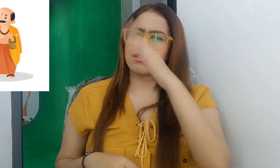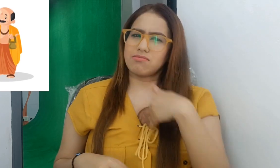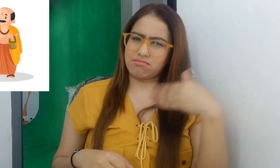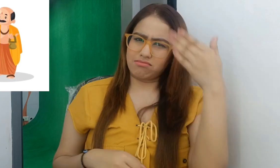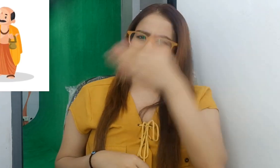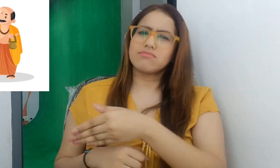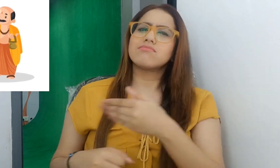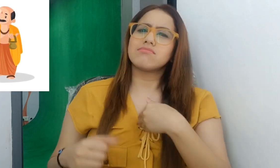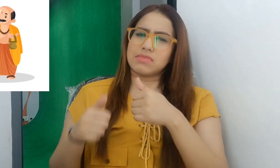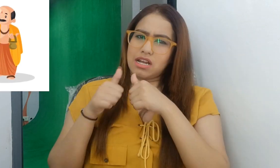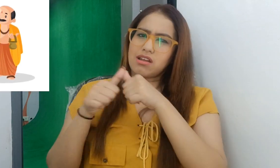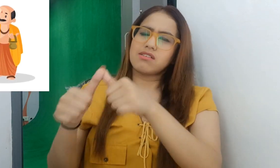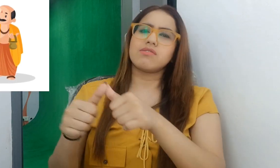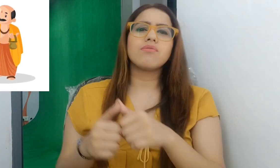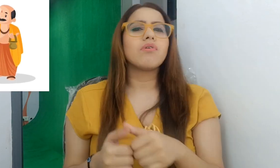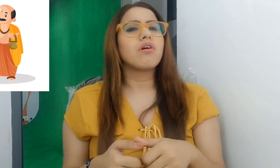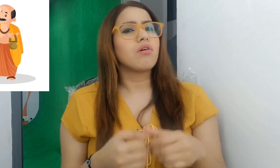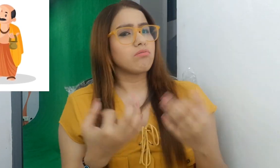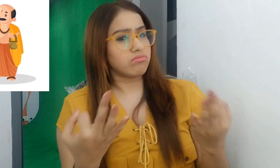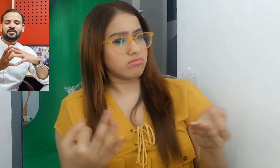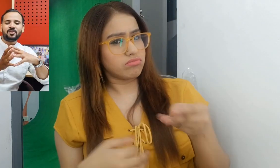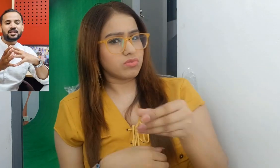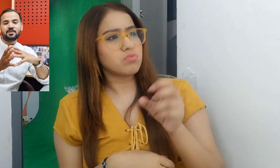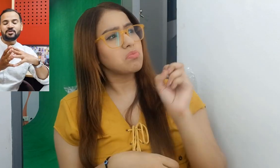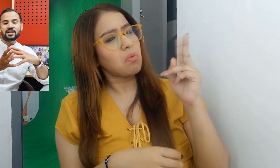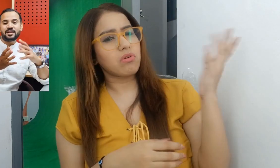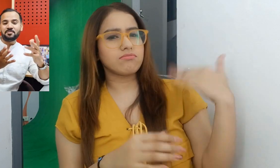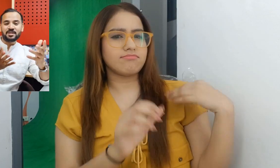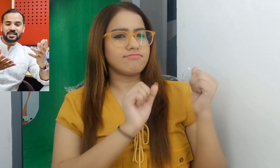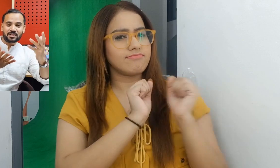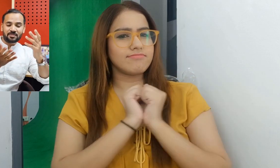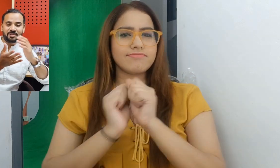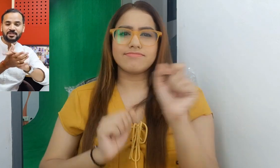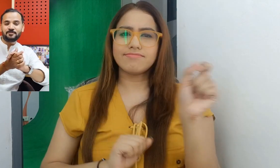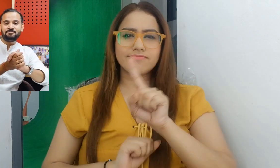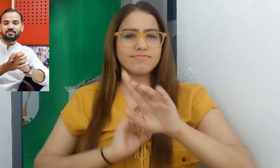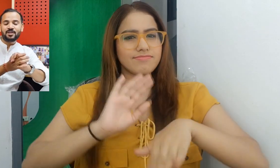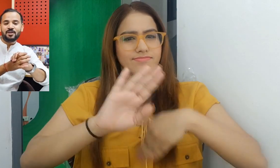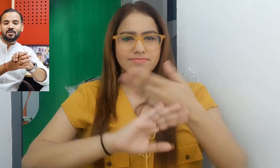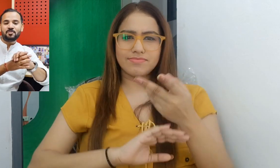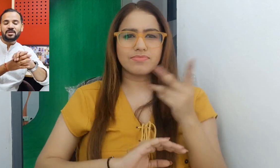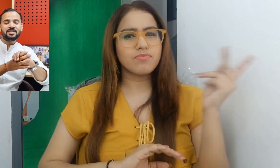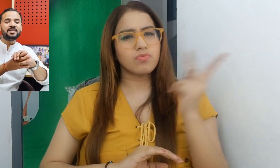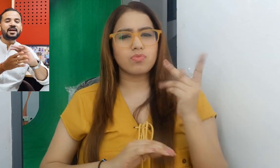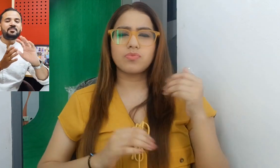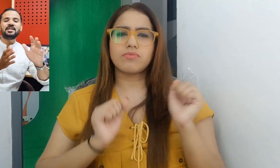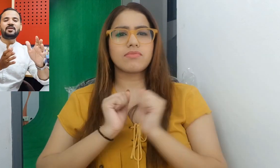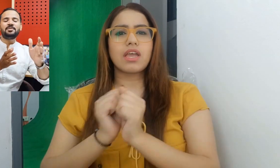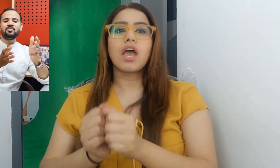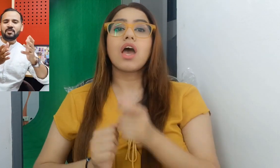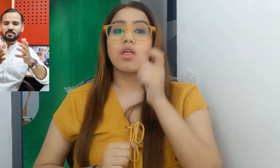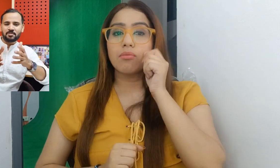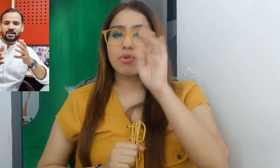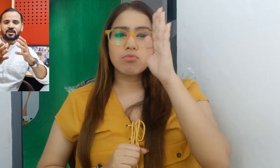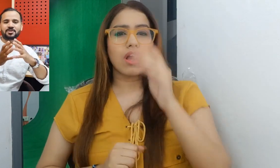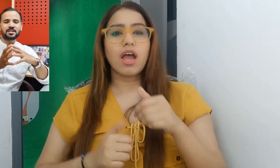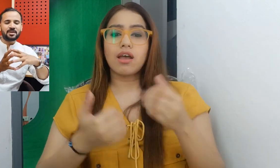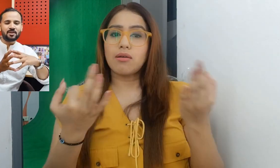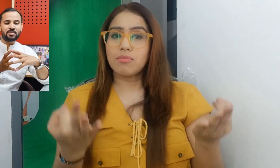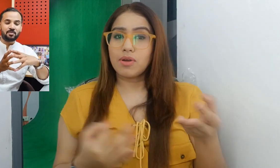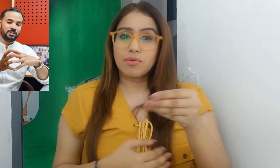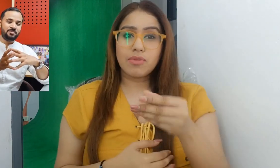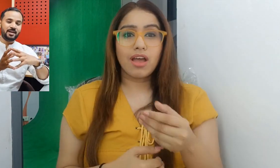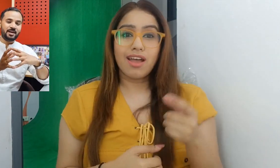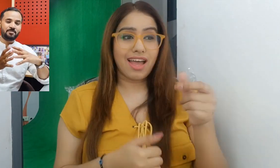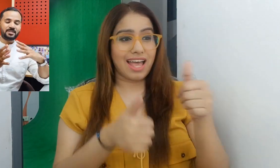महीना समाप्त हुआ, दोनों पहुंचे दरबार में। तो राजा ने पूछा कि हाँ जी पंडित जी जवाब दीजिए। तो पंडित जी ने कहा कि मैं जवाब नहीं दूंगा, मैं अपने बेटे को साथ में